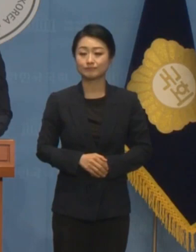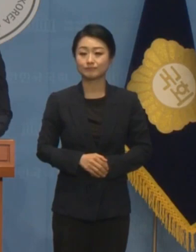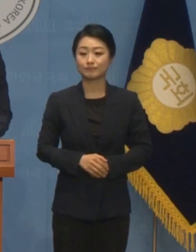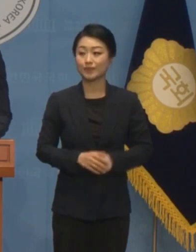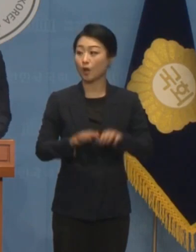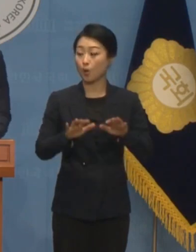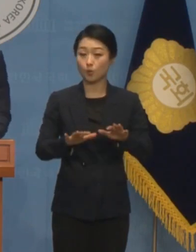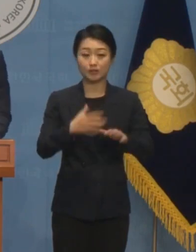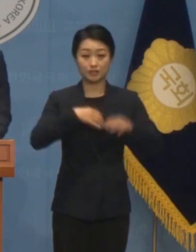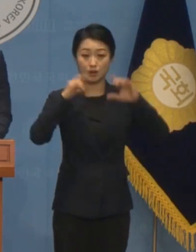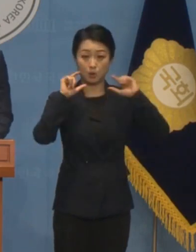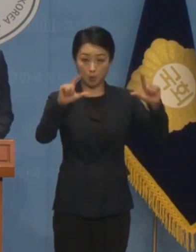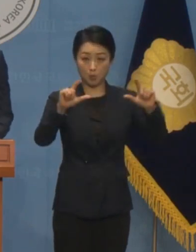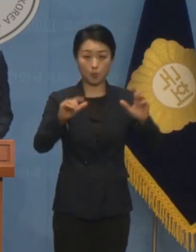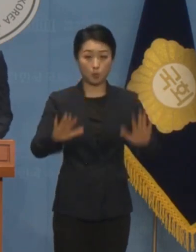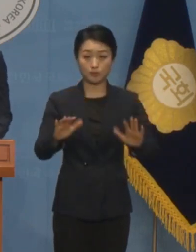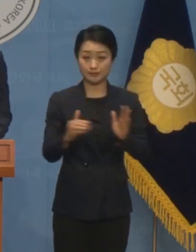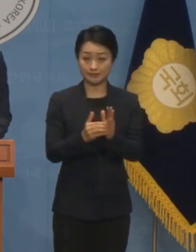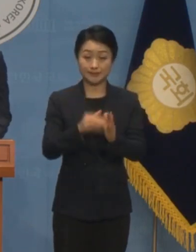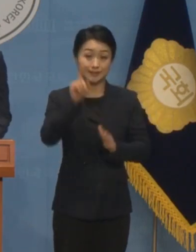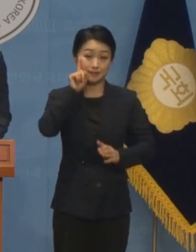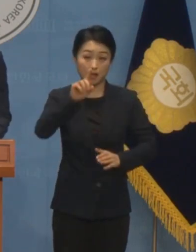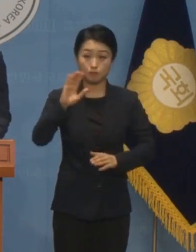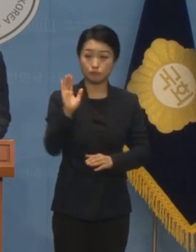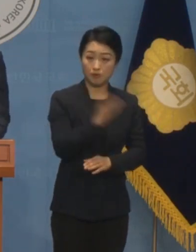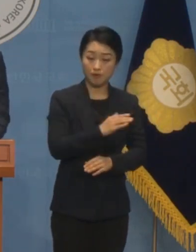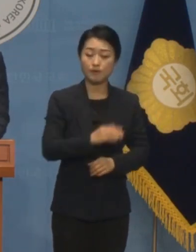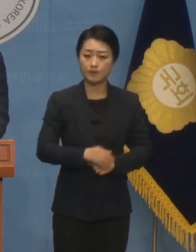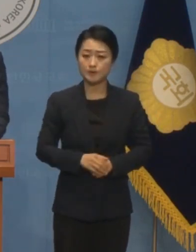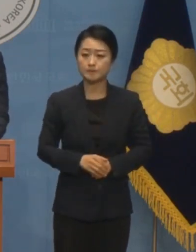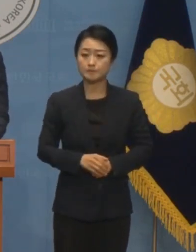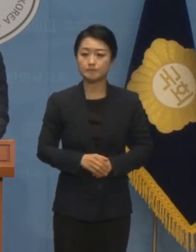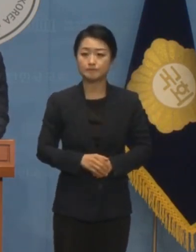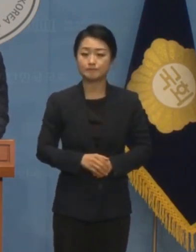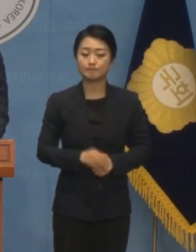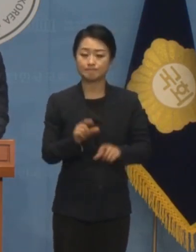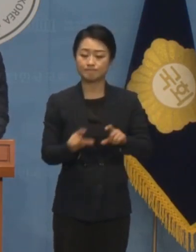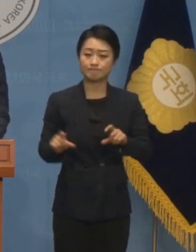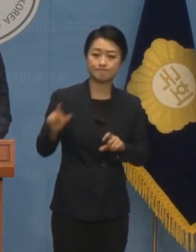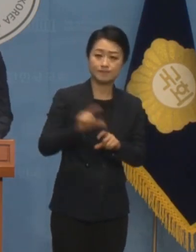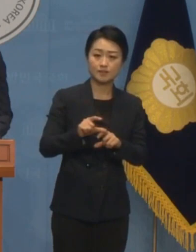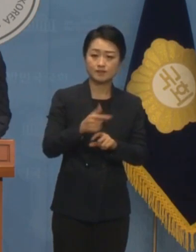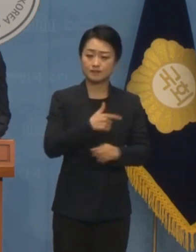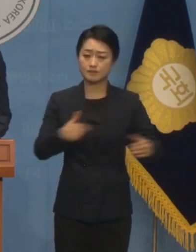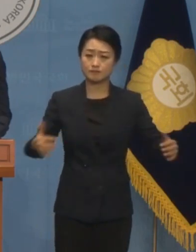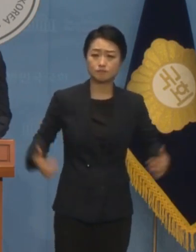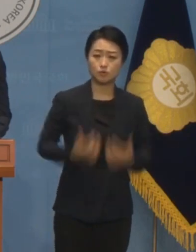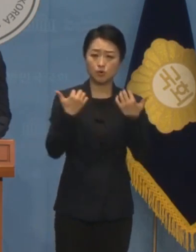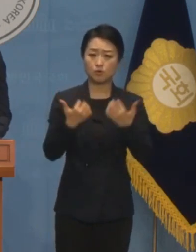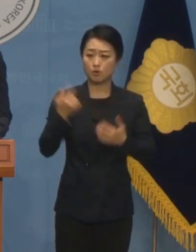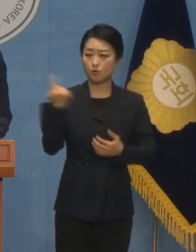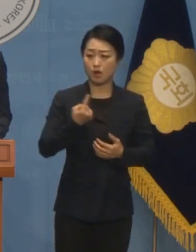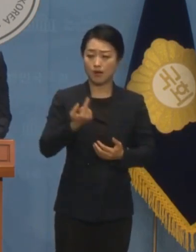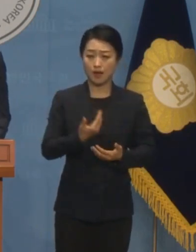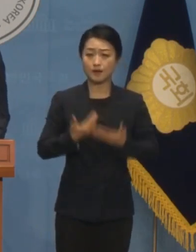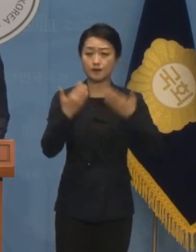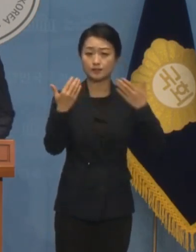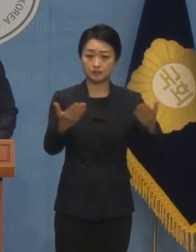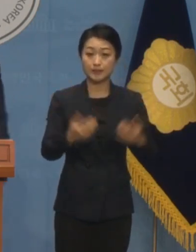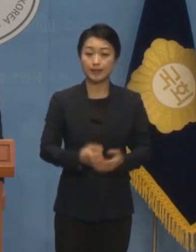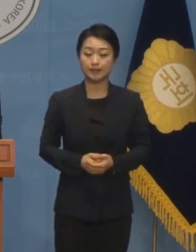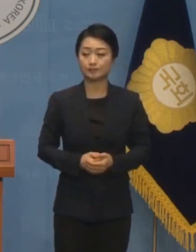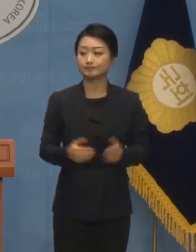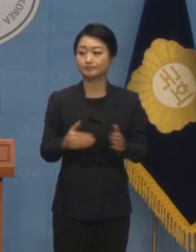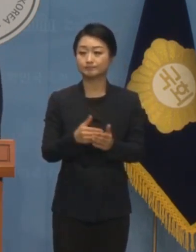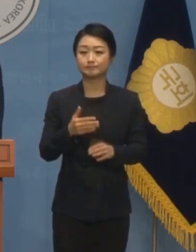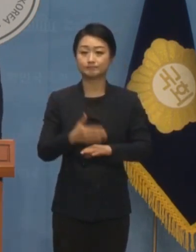오늘은 이 정도 경고를 드리지만 내일부터는 이 이상의 일이 벌어질 거라는 걸 미리 말씀드립니다.